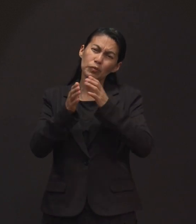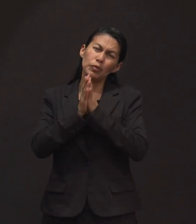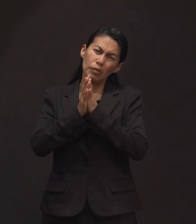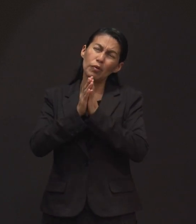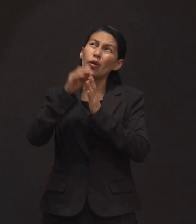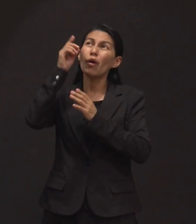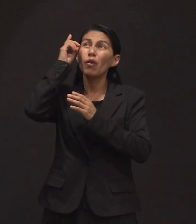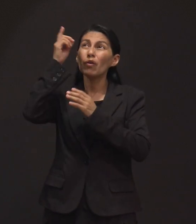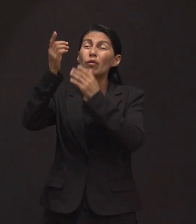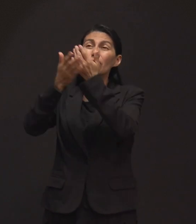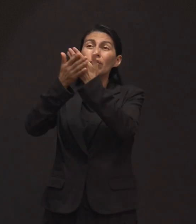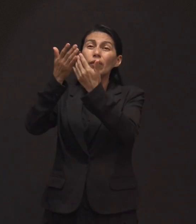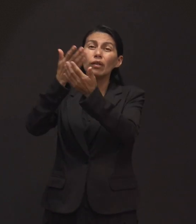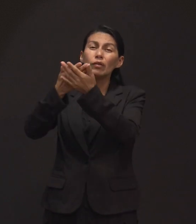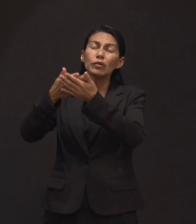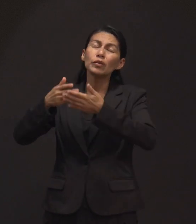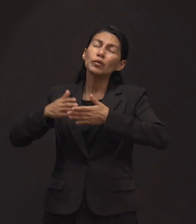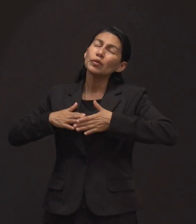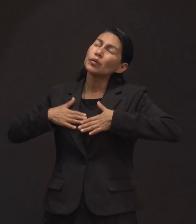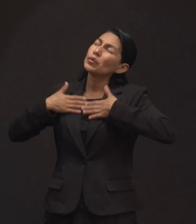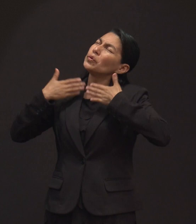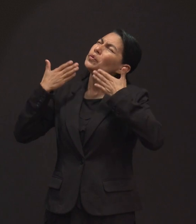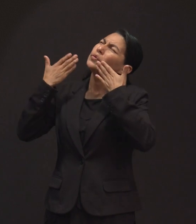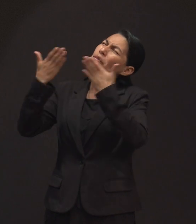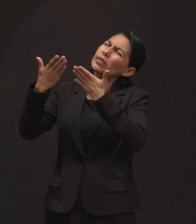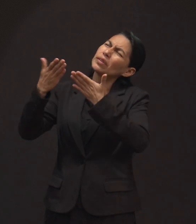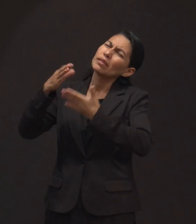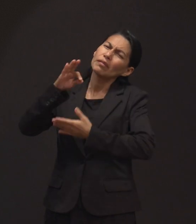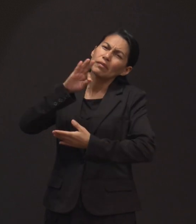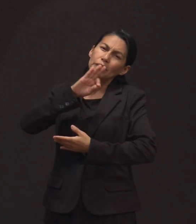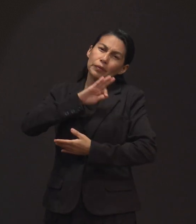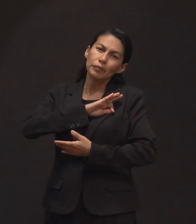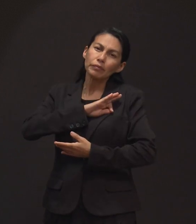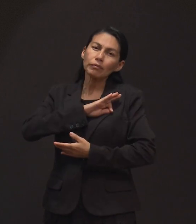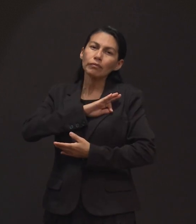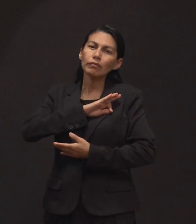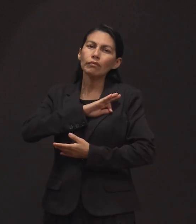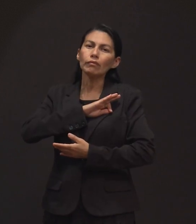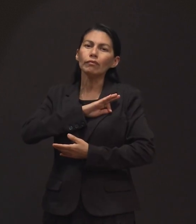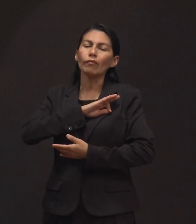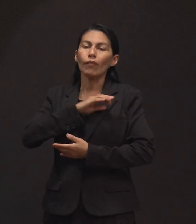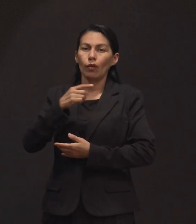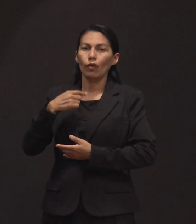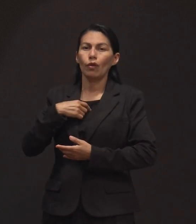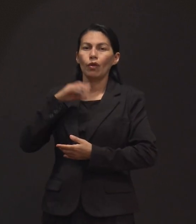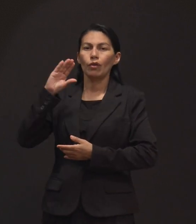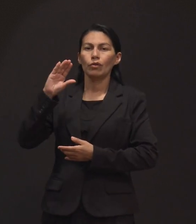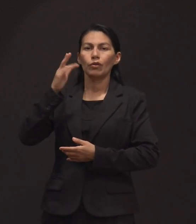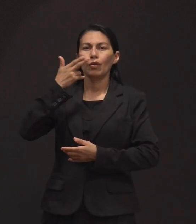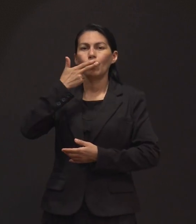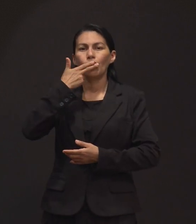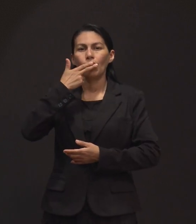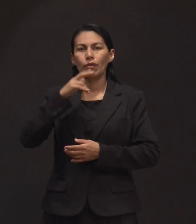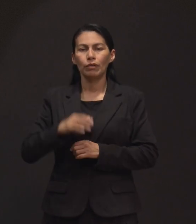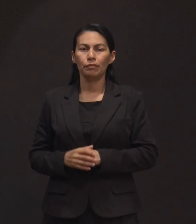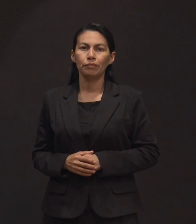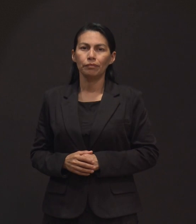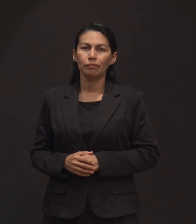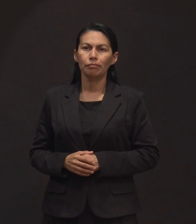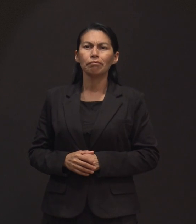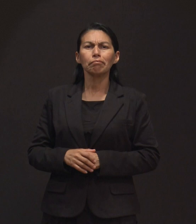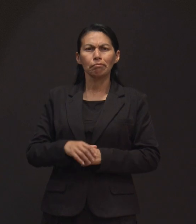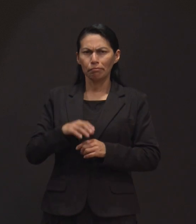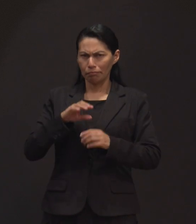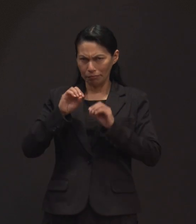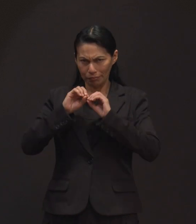para estar en las manos de Dios y confío en Él. Y tengo mucha fe desde Cuauhtémoc, Chihuahua. Vamos a